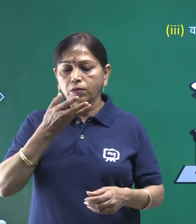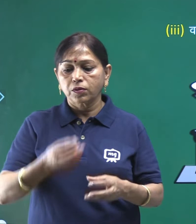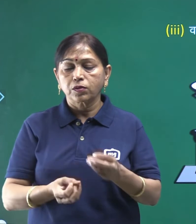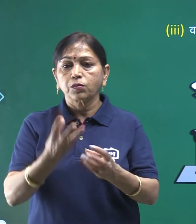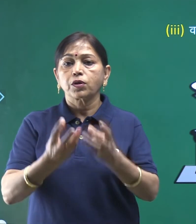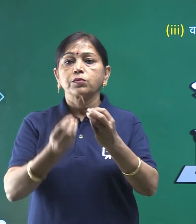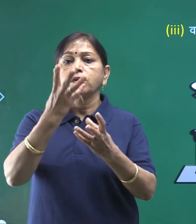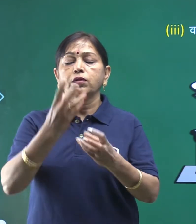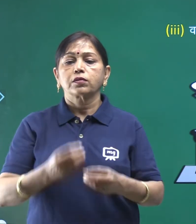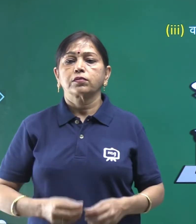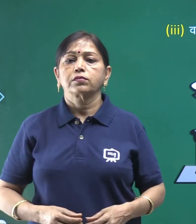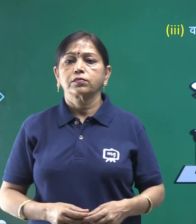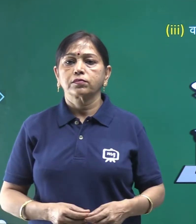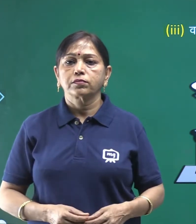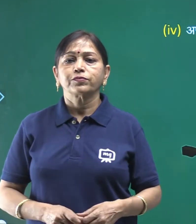वाष्पीकरण।